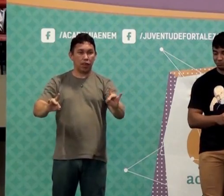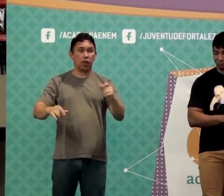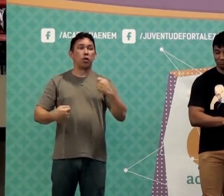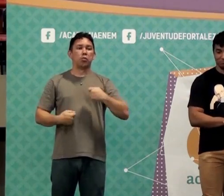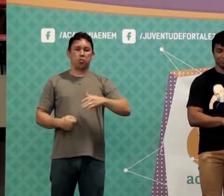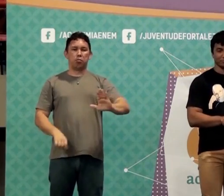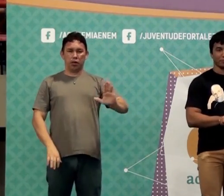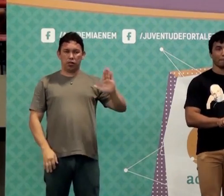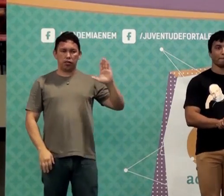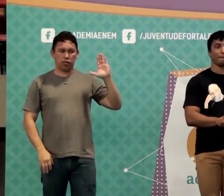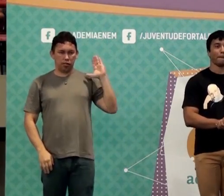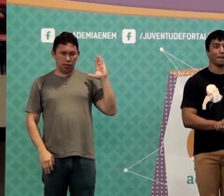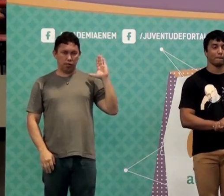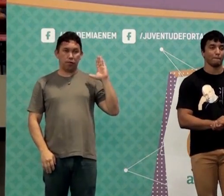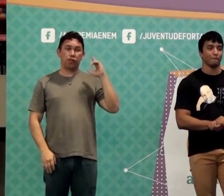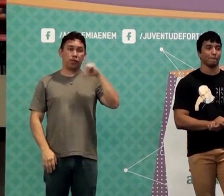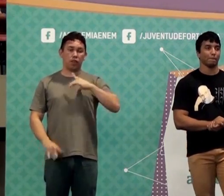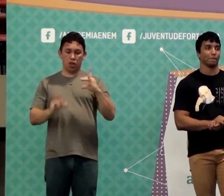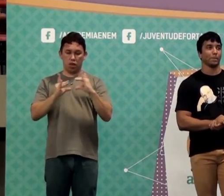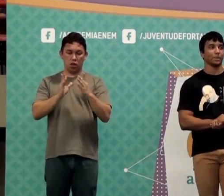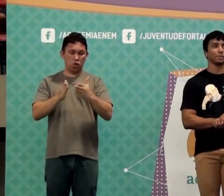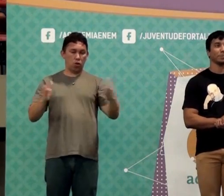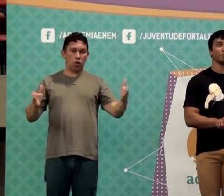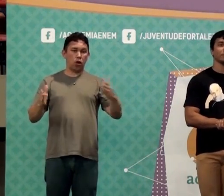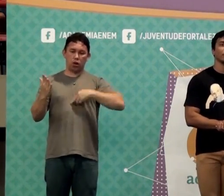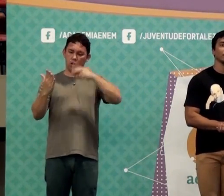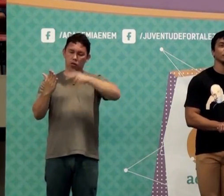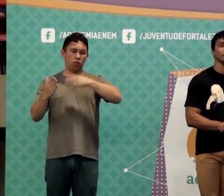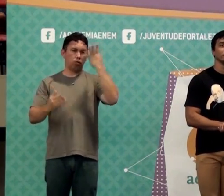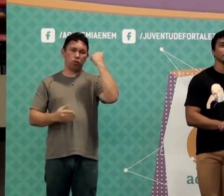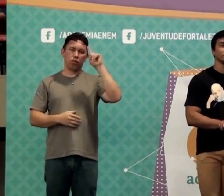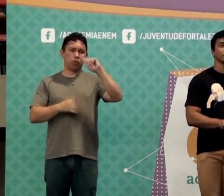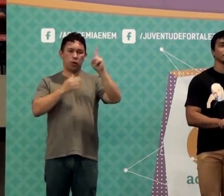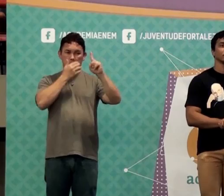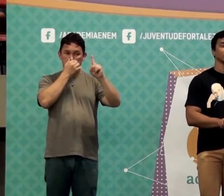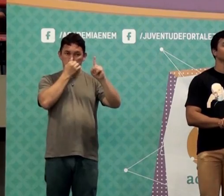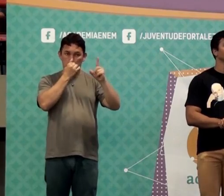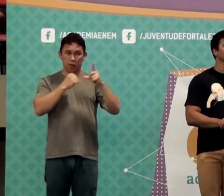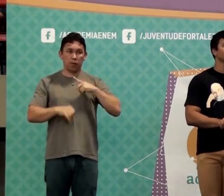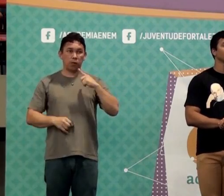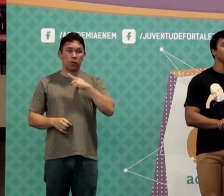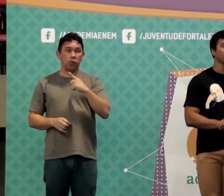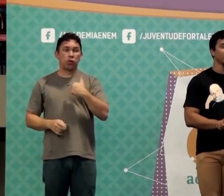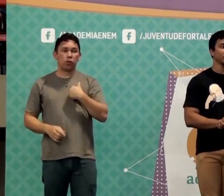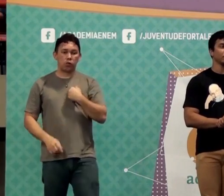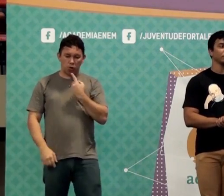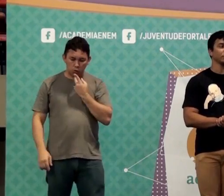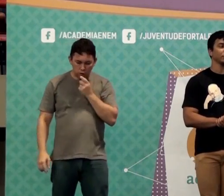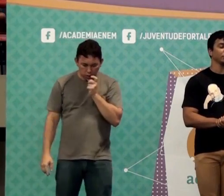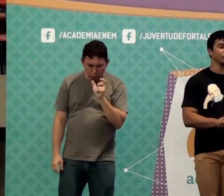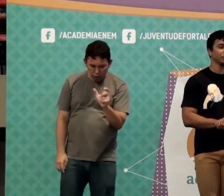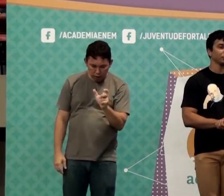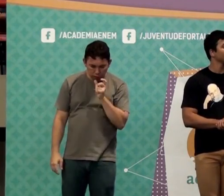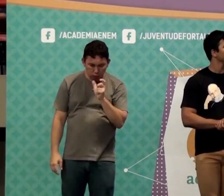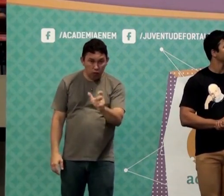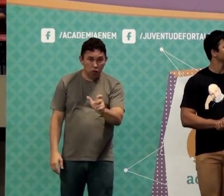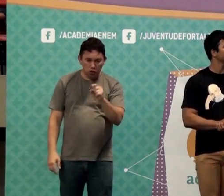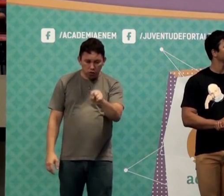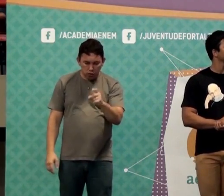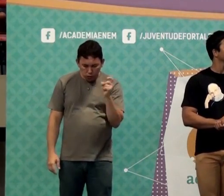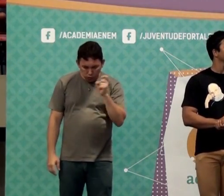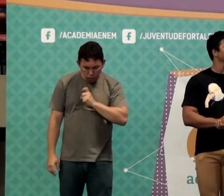contratar o Gabriel para ele ser meu cavaleiro, para proteger a gente aqui. Lógico que eu preciso de outros cavaleiros, não vou chamar todo mundo aqui, porque não vai dar